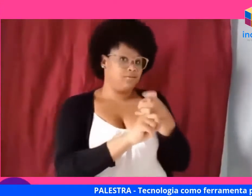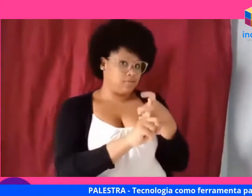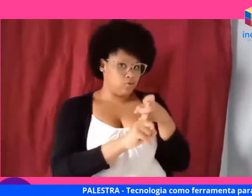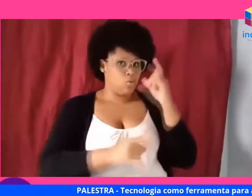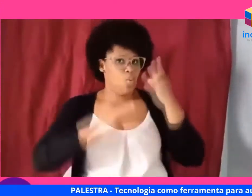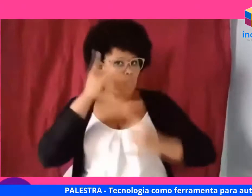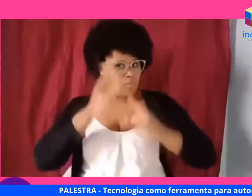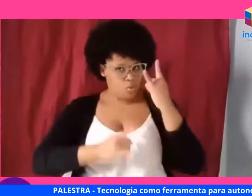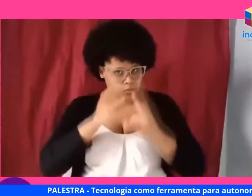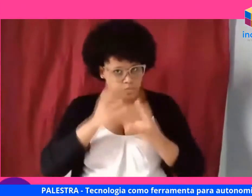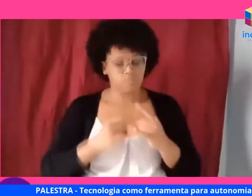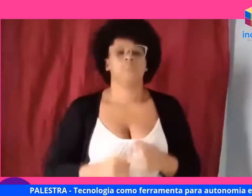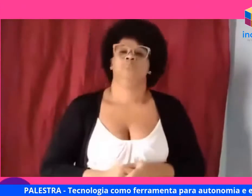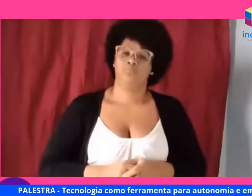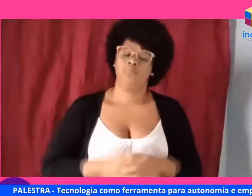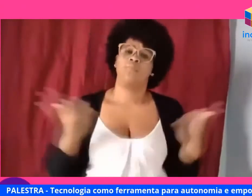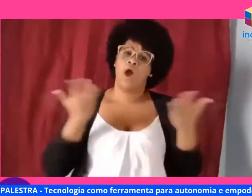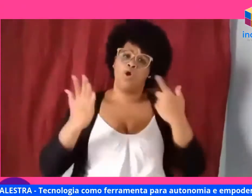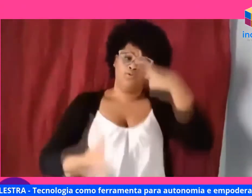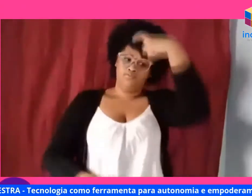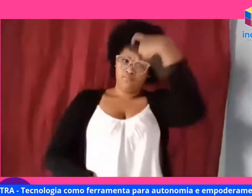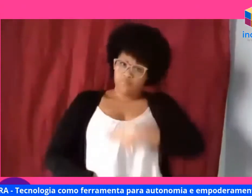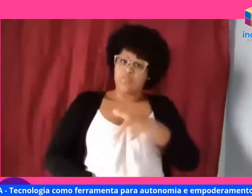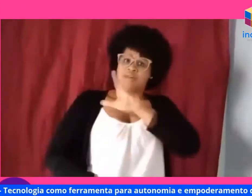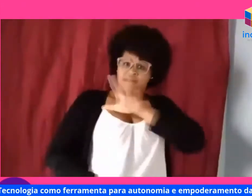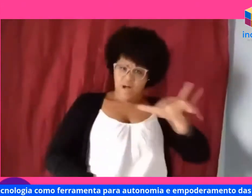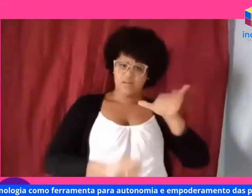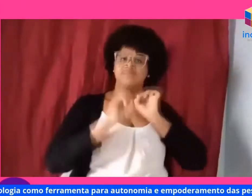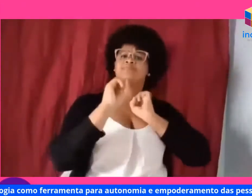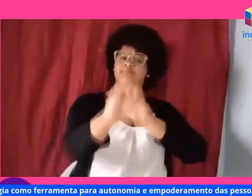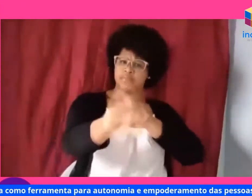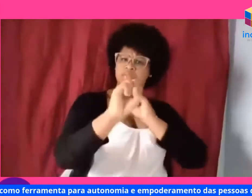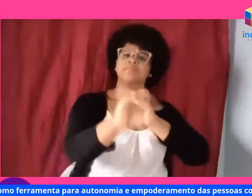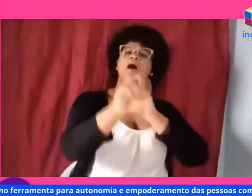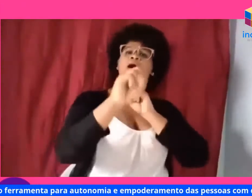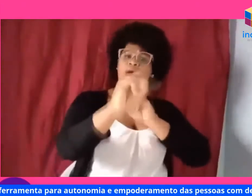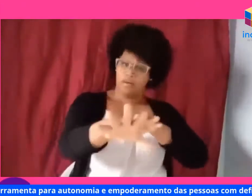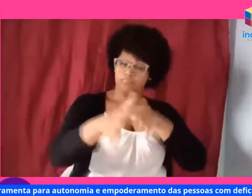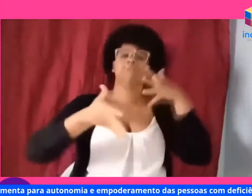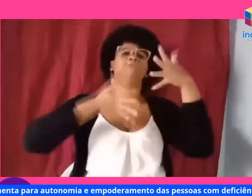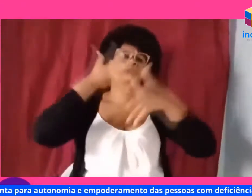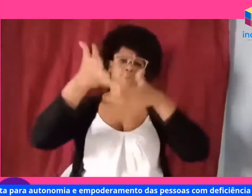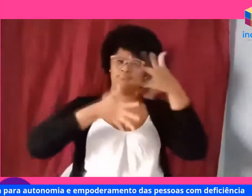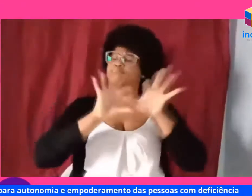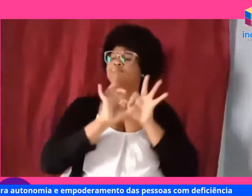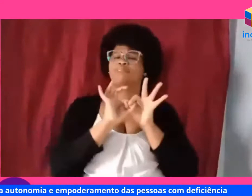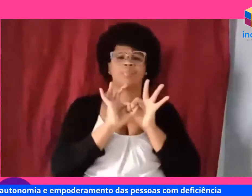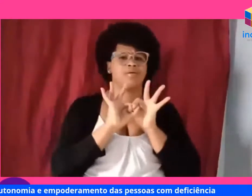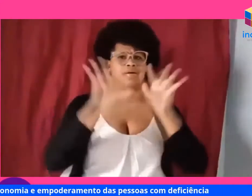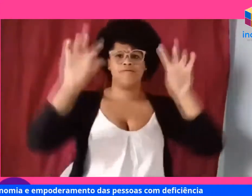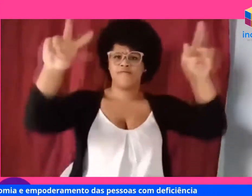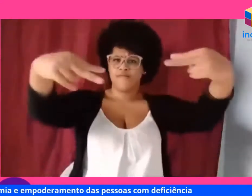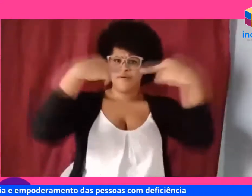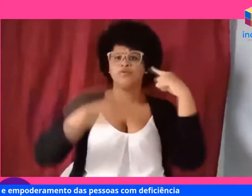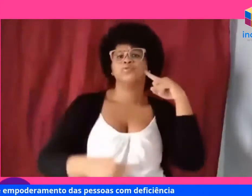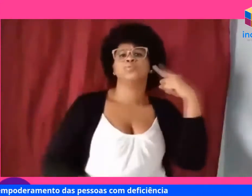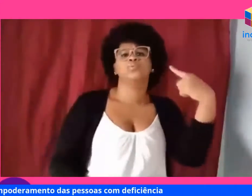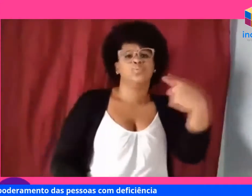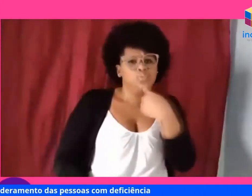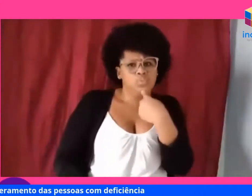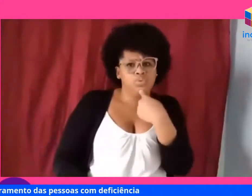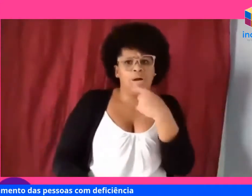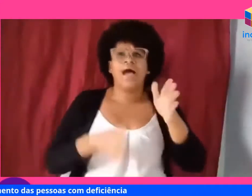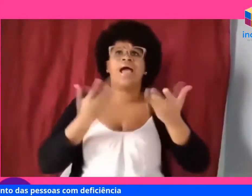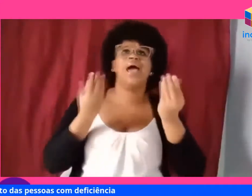Portela, coordenador do projeto, com a professora Andréia também, sobre robótica, e eu sim, eu vou ensinar, minha aula vai ser em